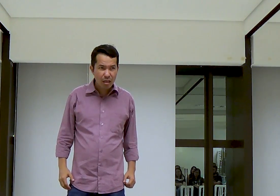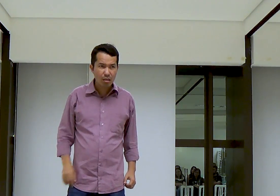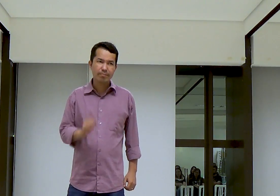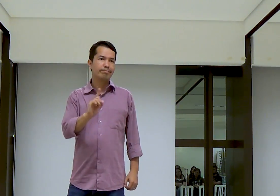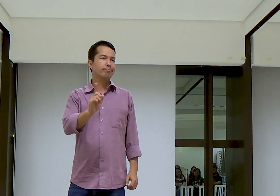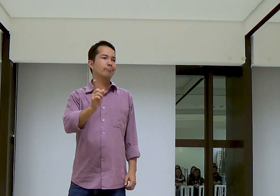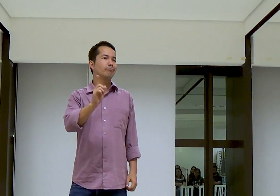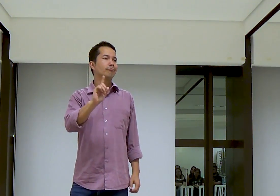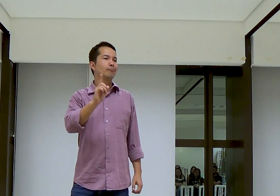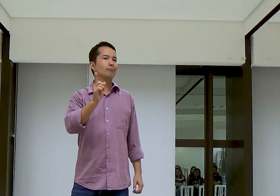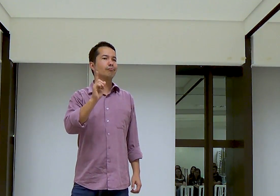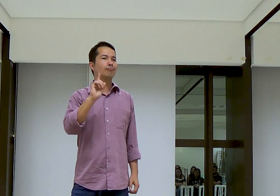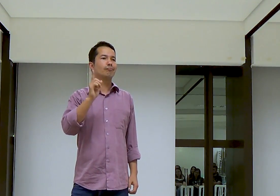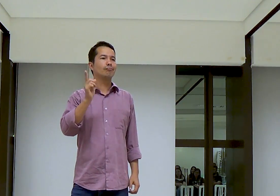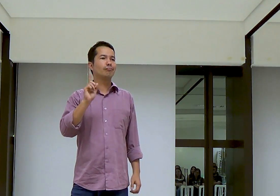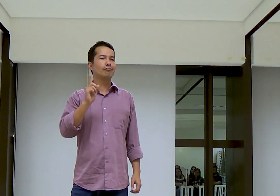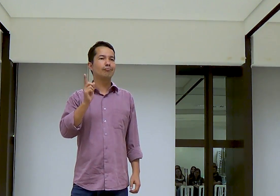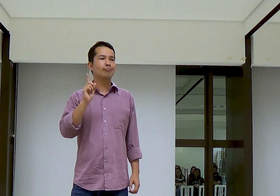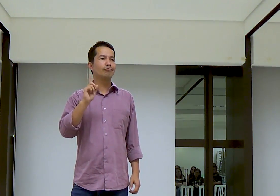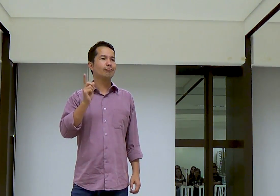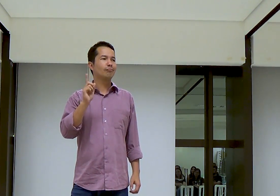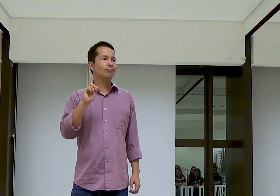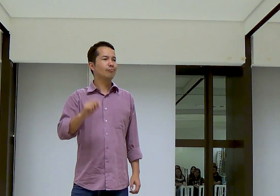É? Não. Não.